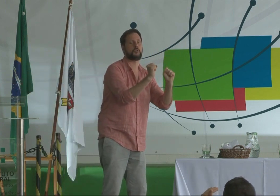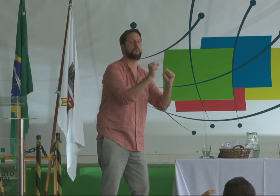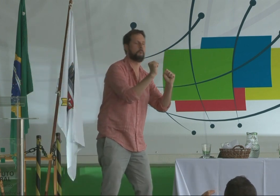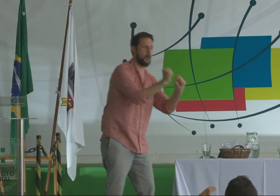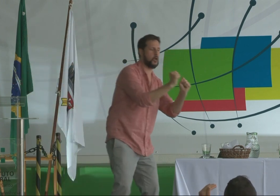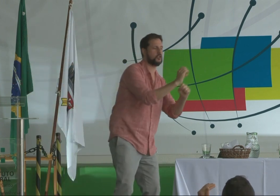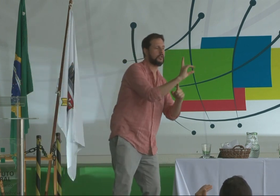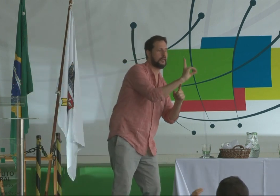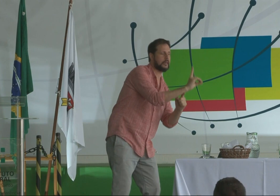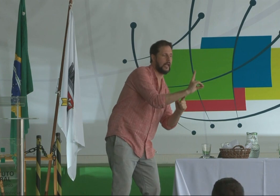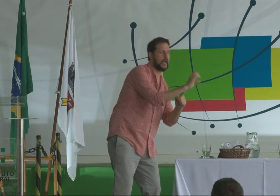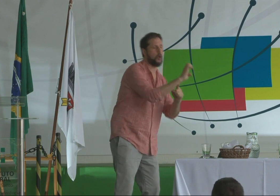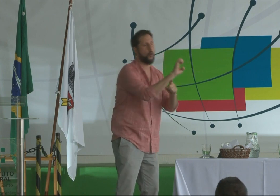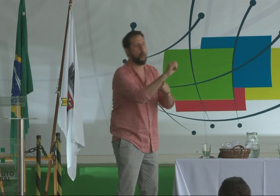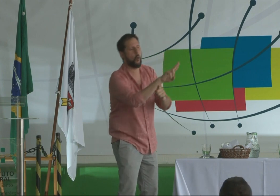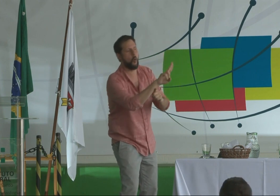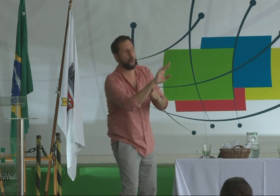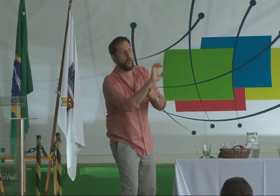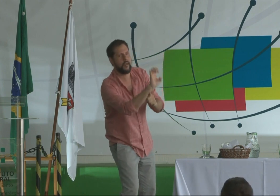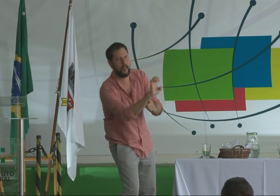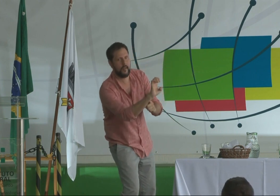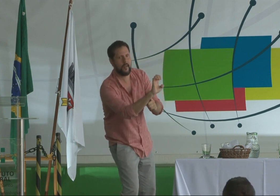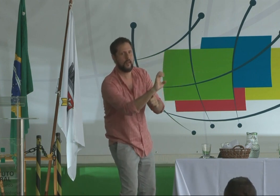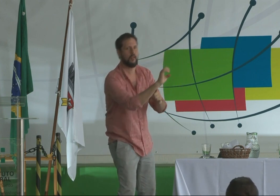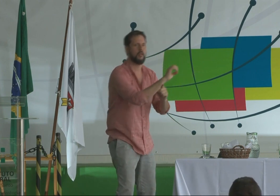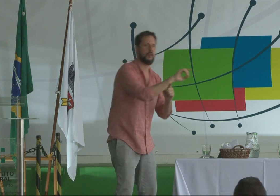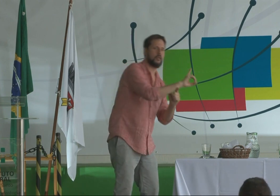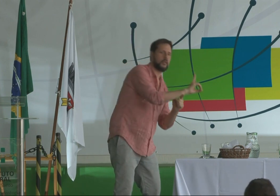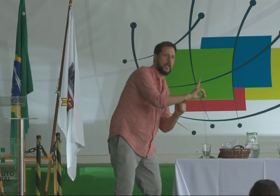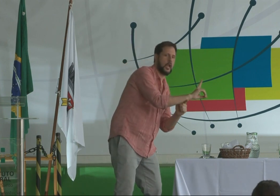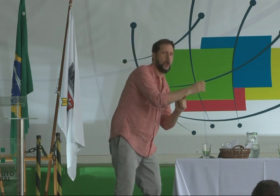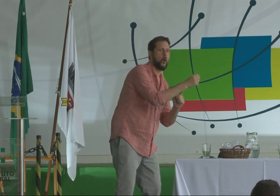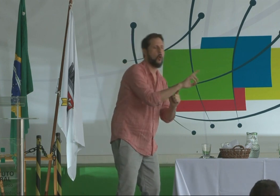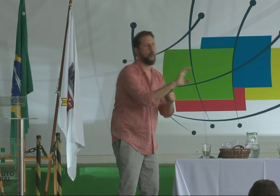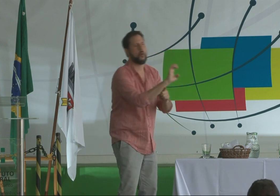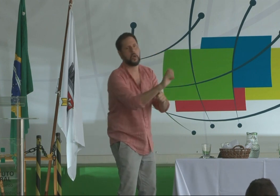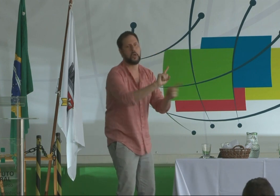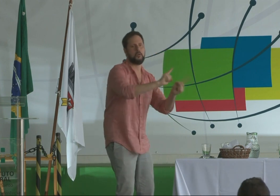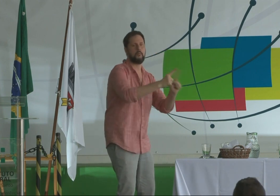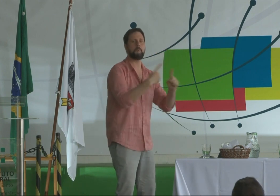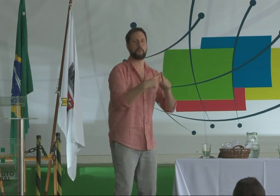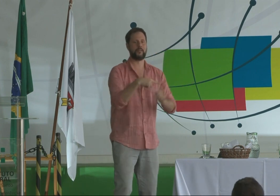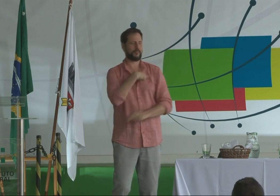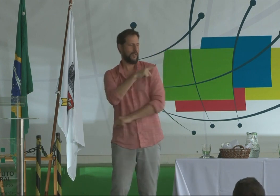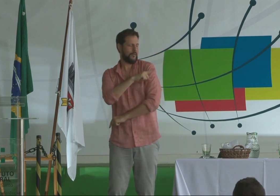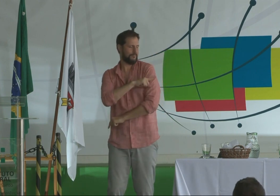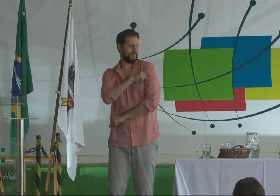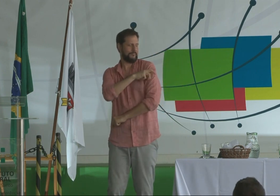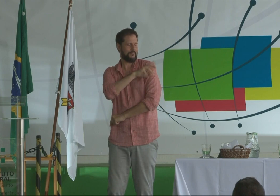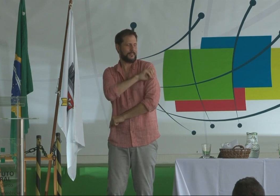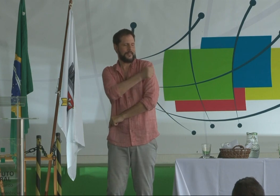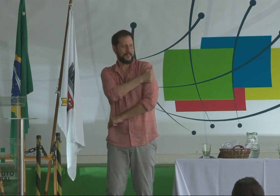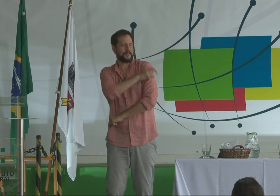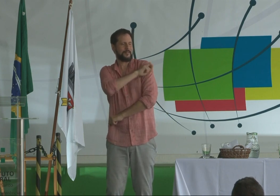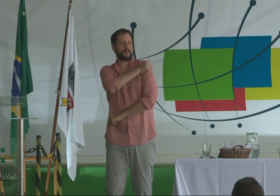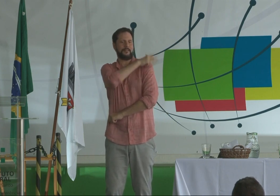federal. E ainda o instituto mantém ainda D ou E. Né, porque a gente fala